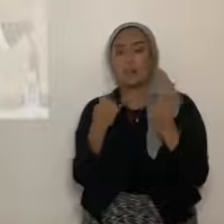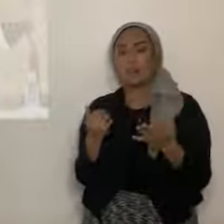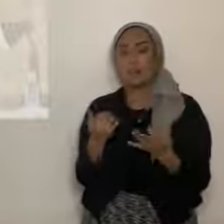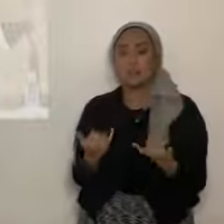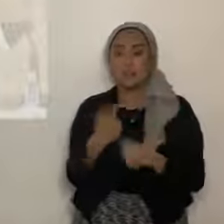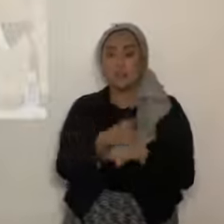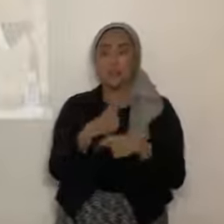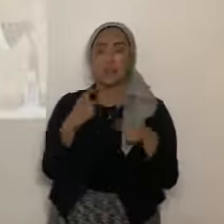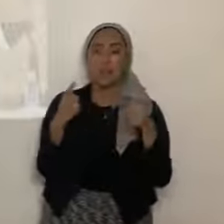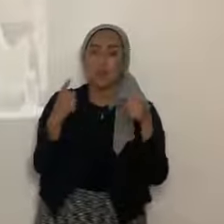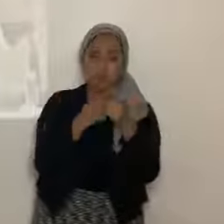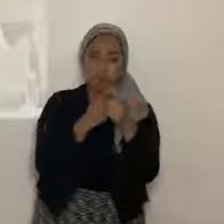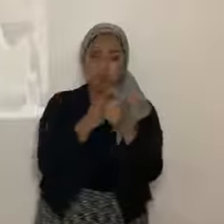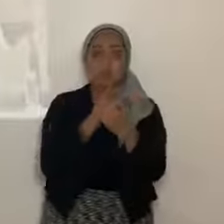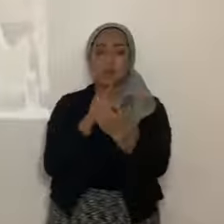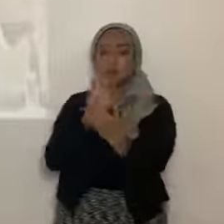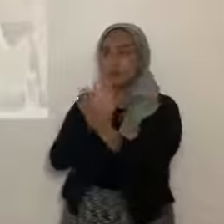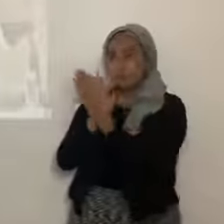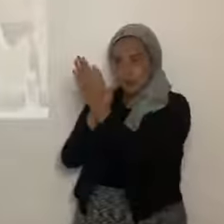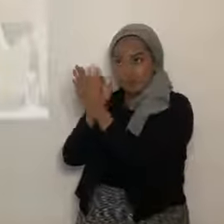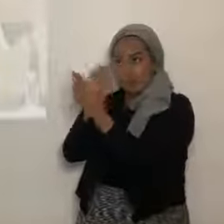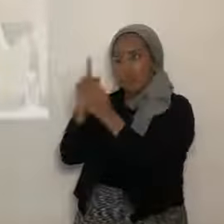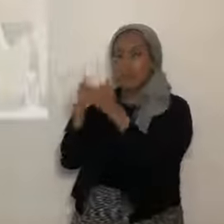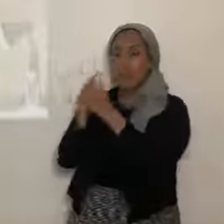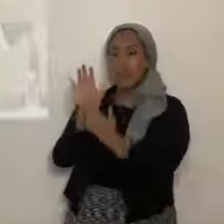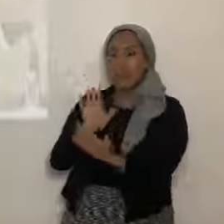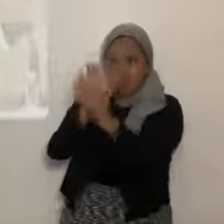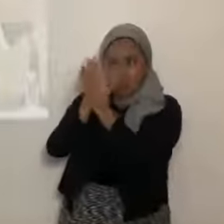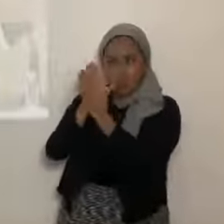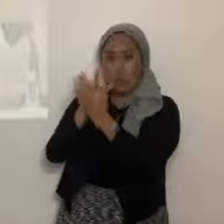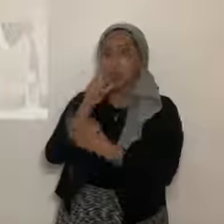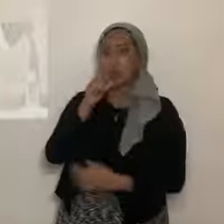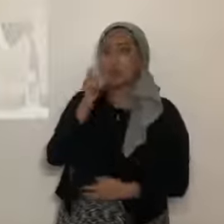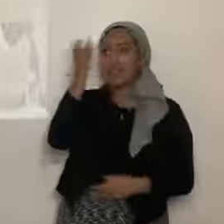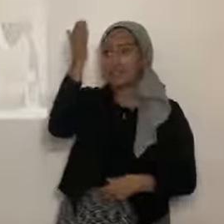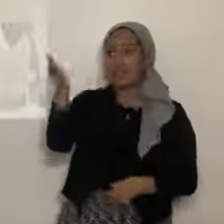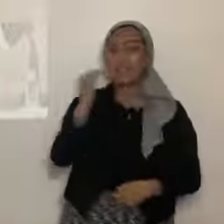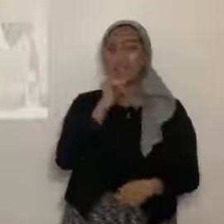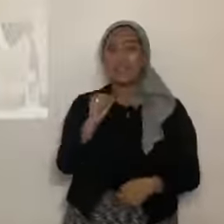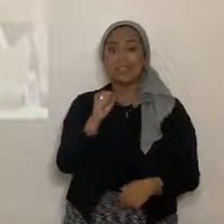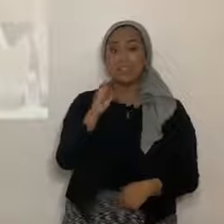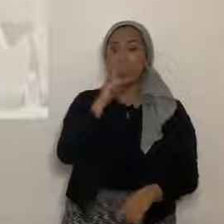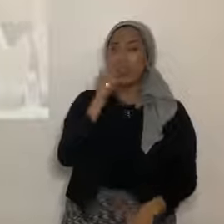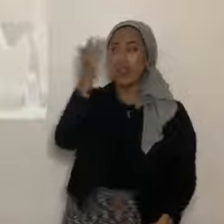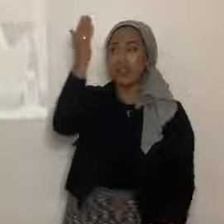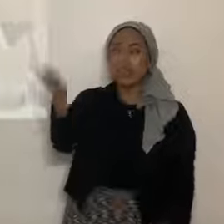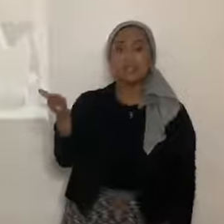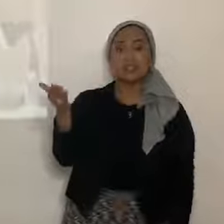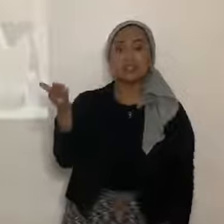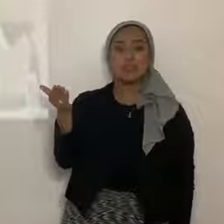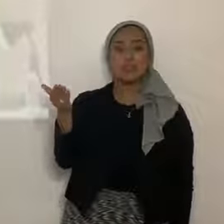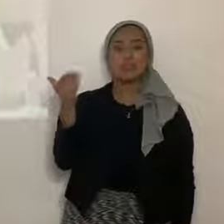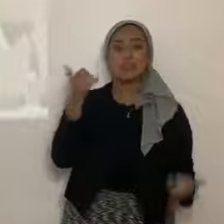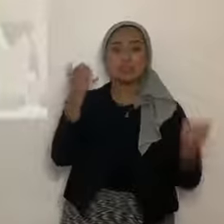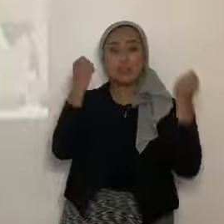primero acercarse a Yahweh, por quién es Él, por quién es Él. Ahora, muchos quieren